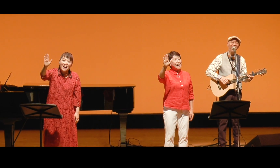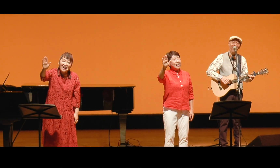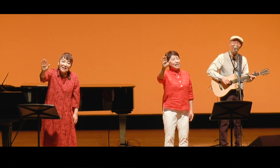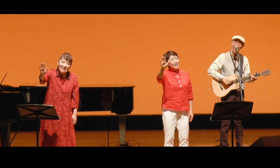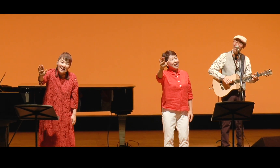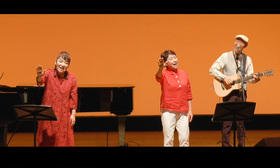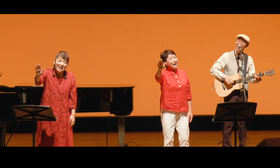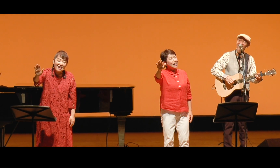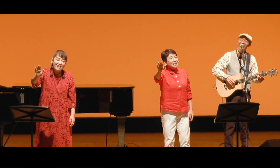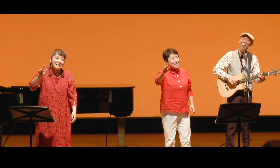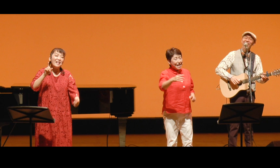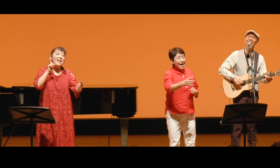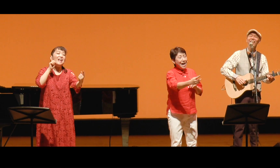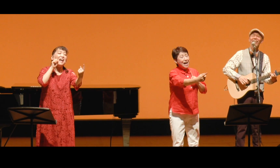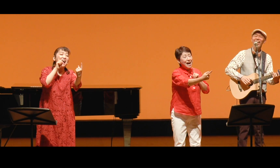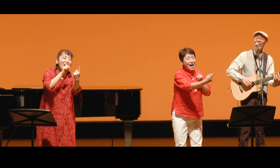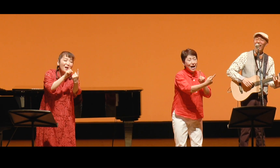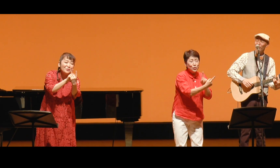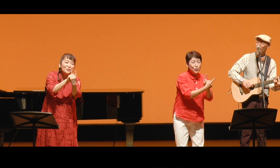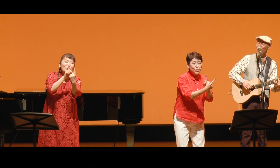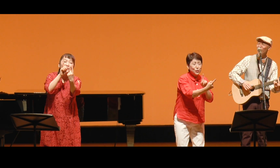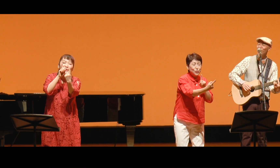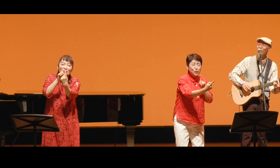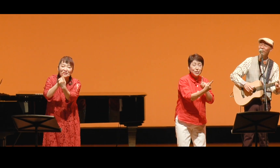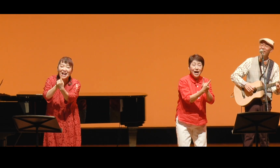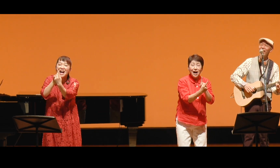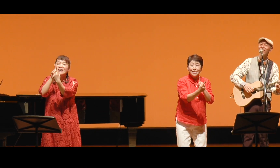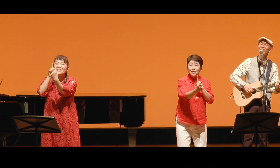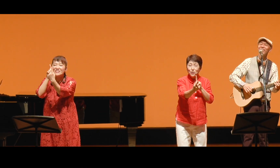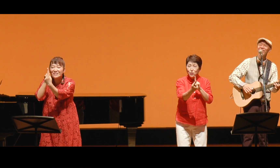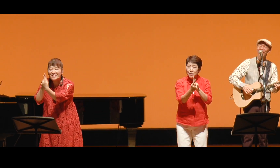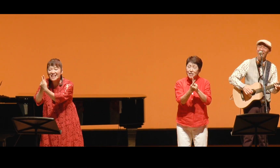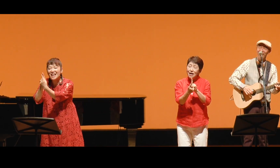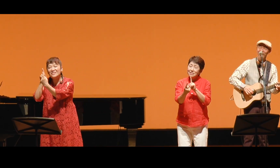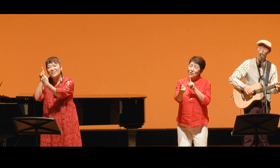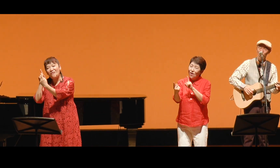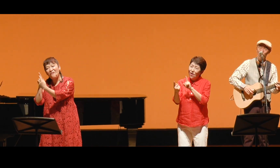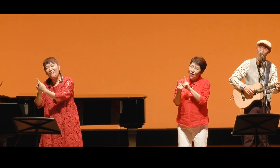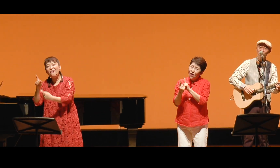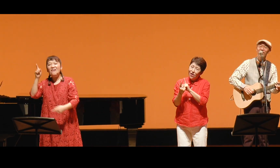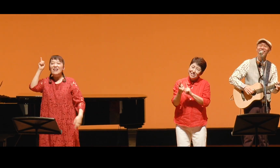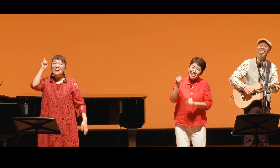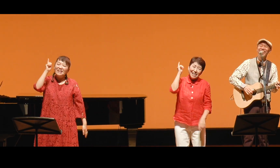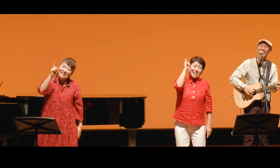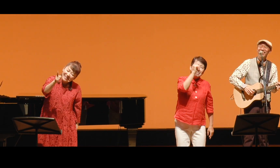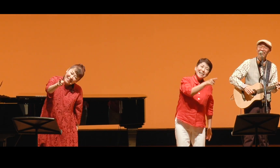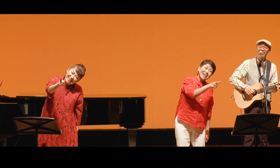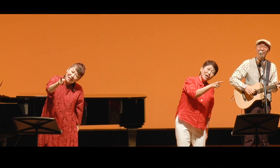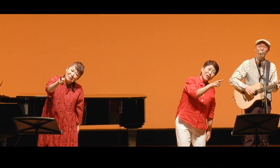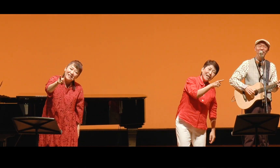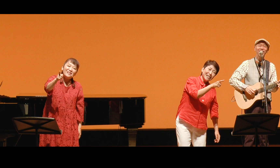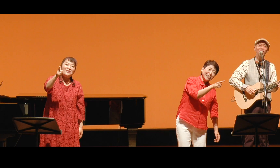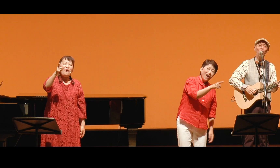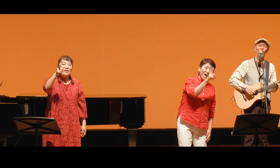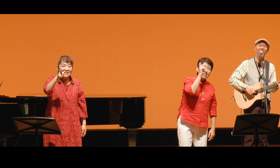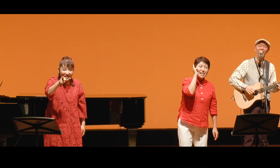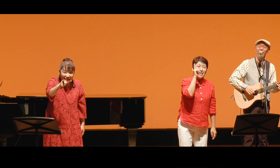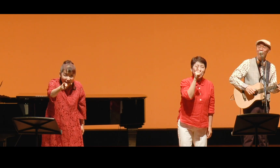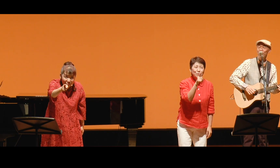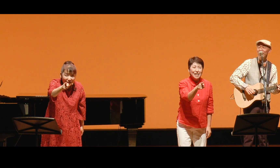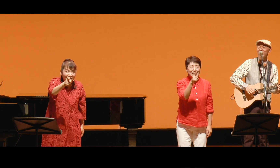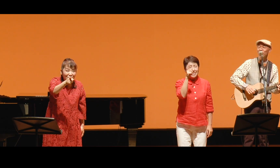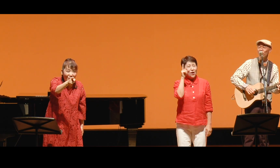これから出会うたくさんの君